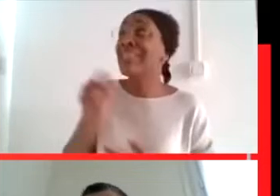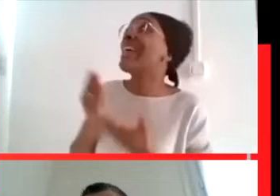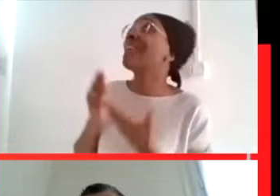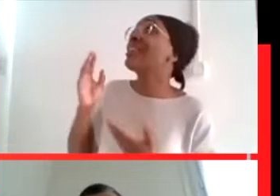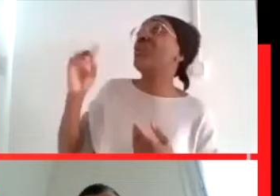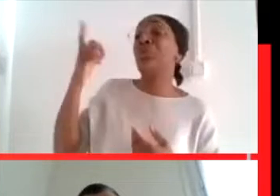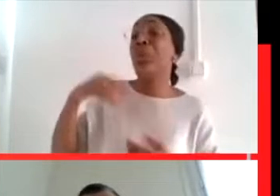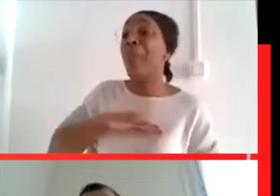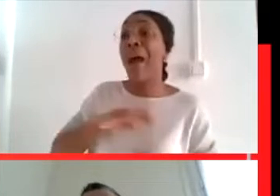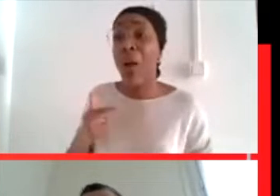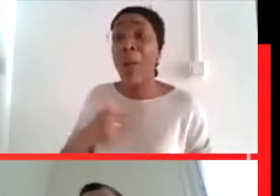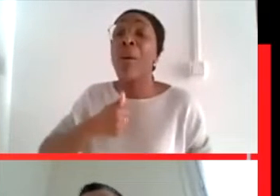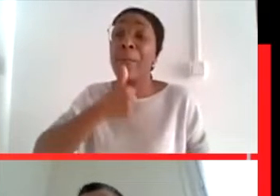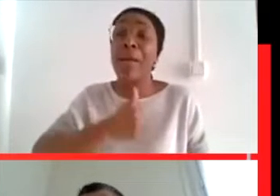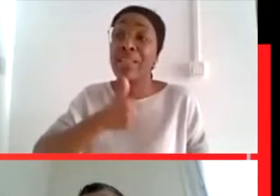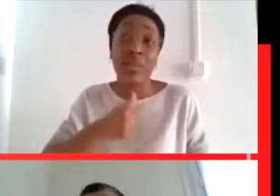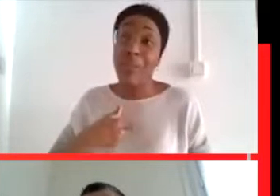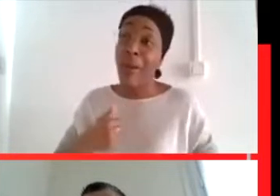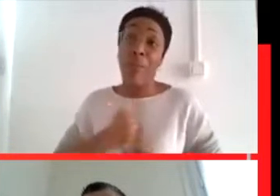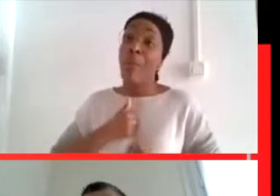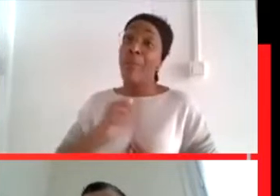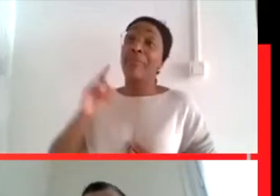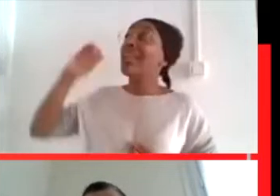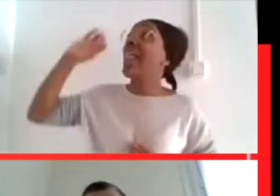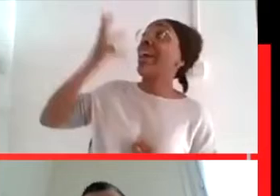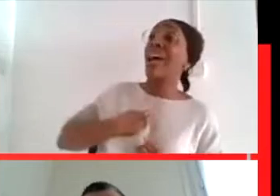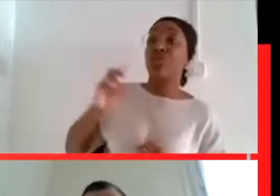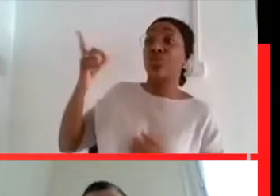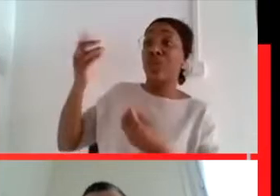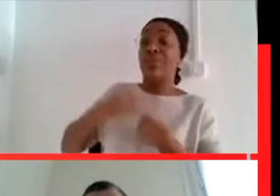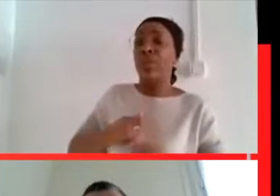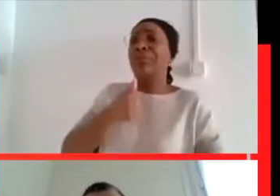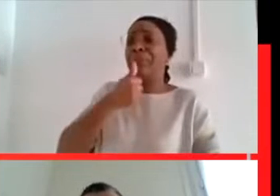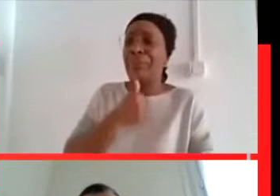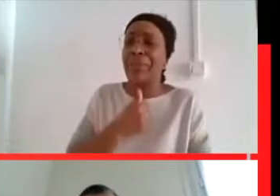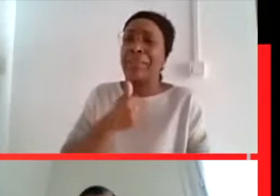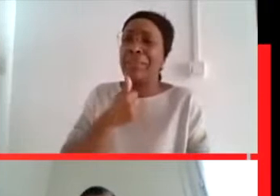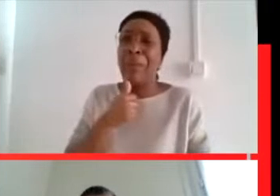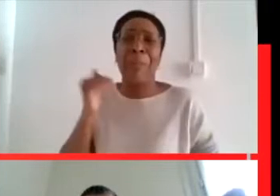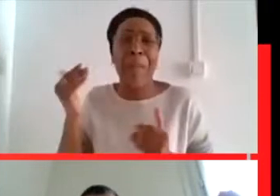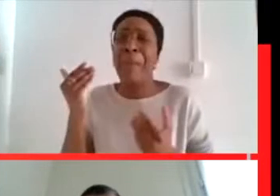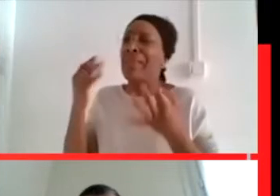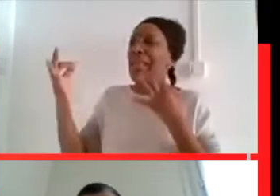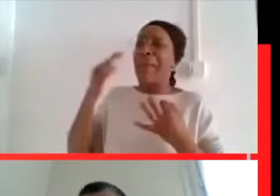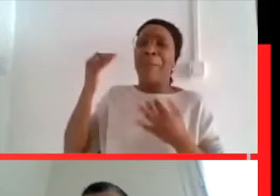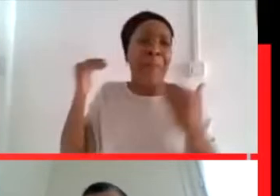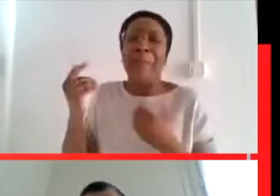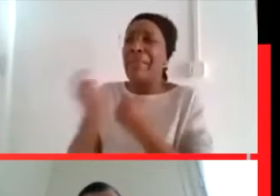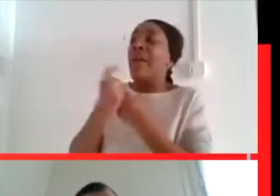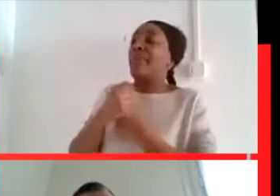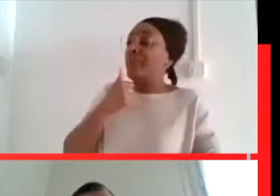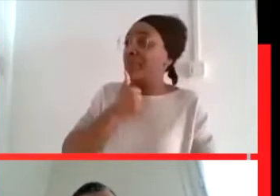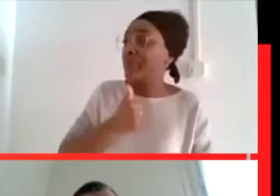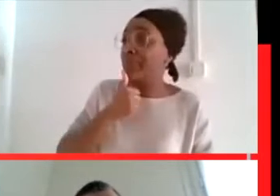propres forces, parce qu'il va dire « c'est par sa grâce seule ». Mais c'est un homme eh bien, qui avait une foi ferme,